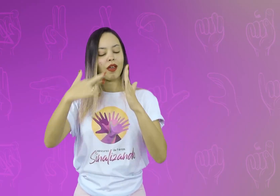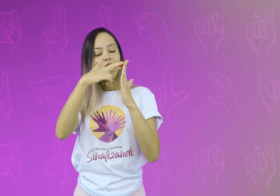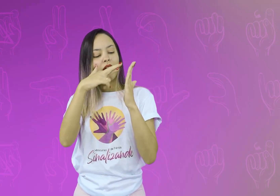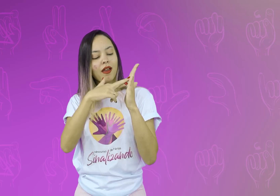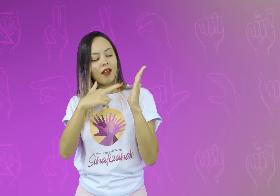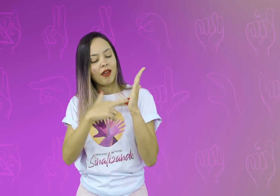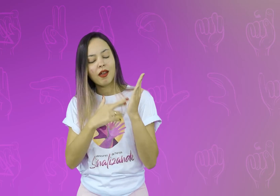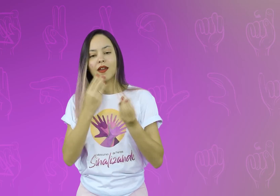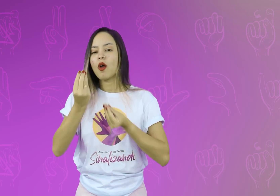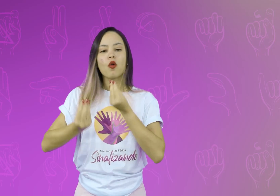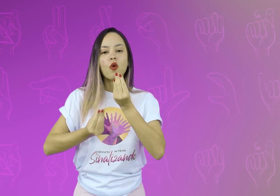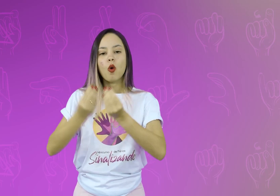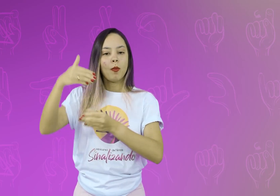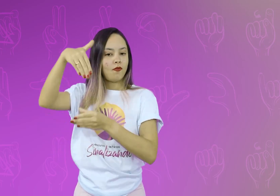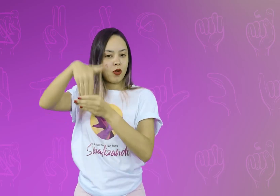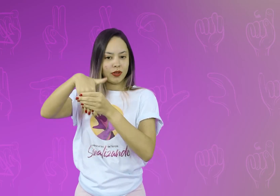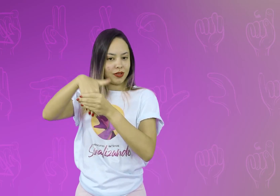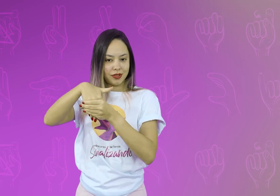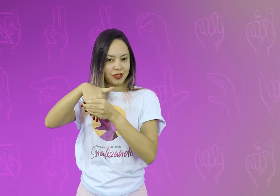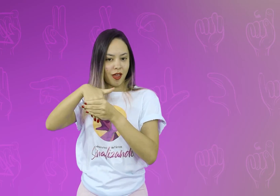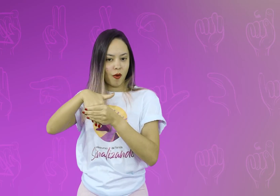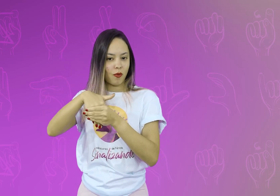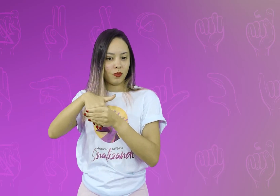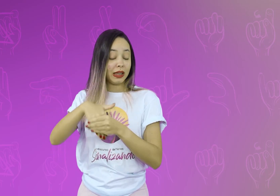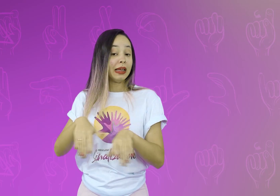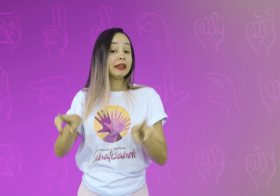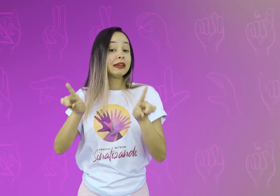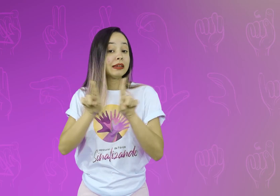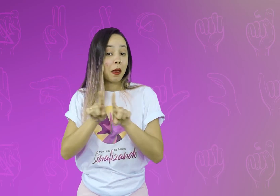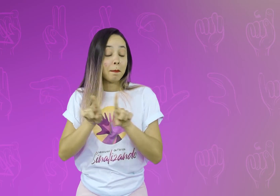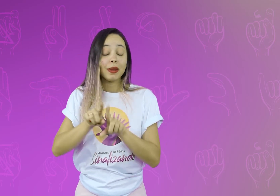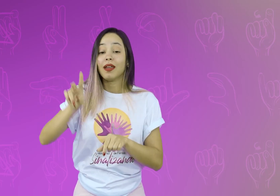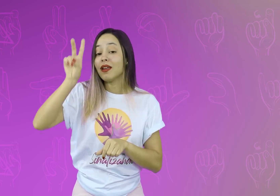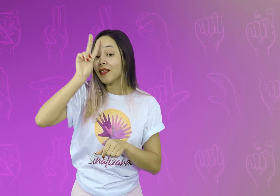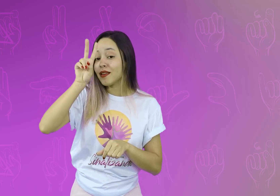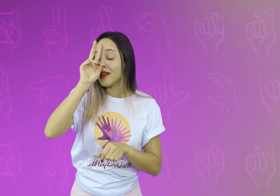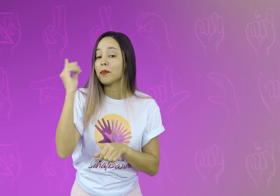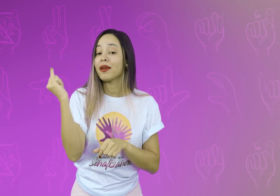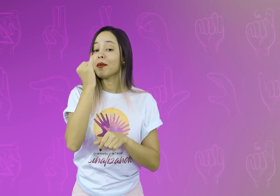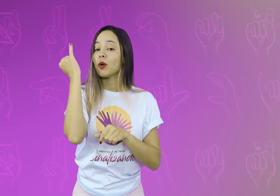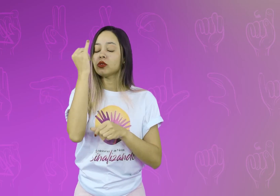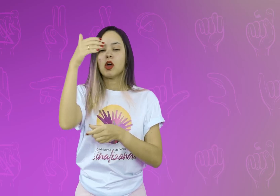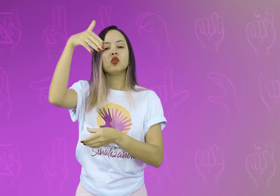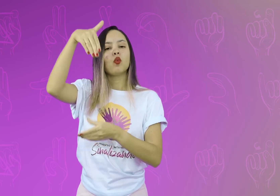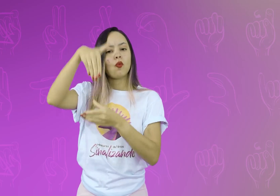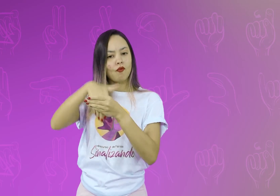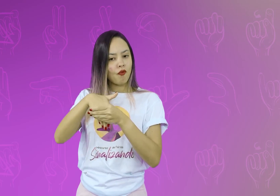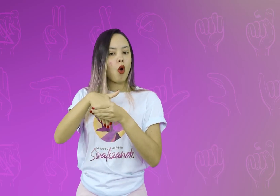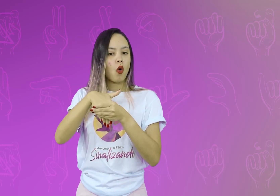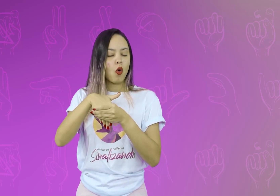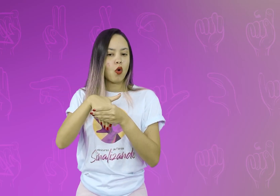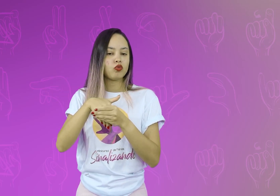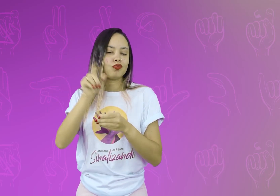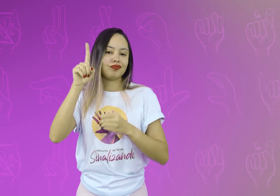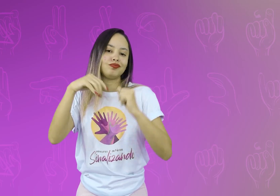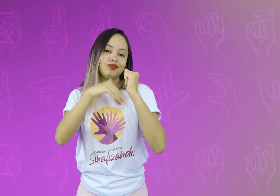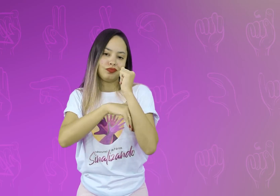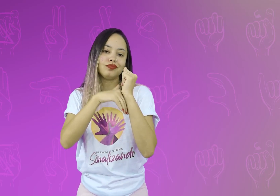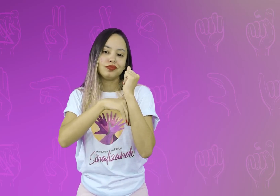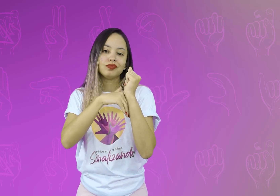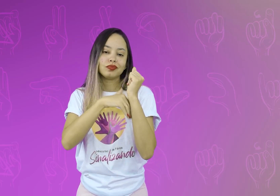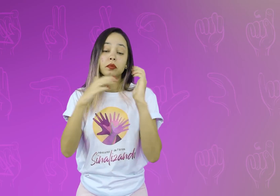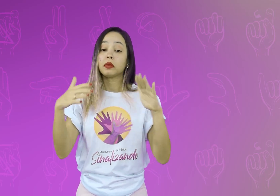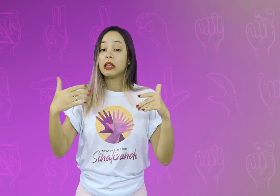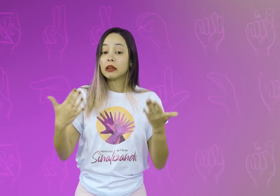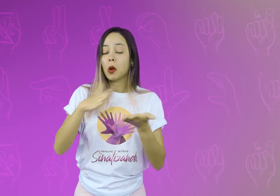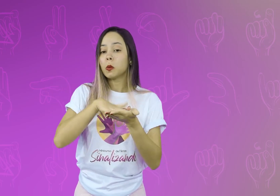Qual vai ser o papel dele nesse momento? Ele vai explicar as regras no momento da votação e lembrar que é muito